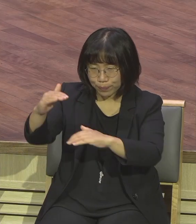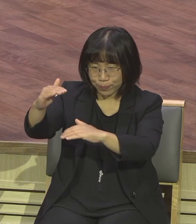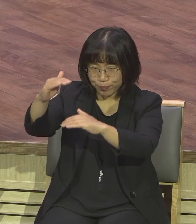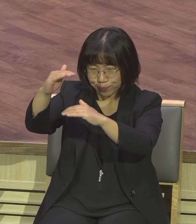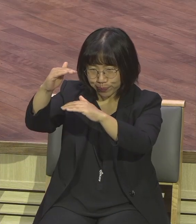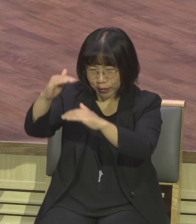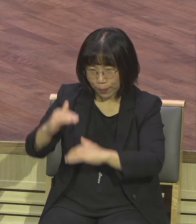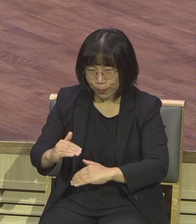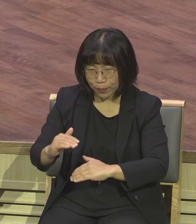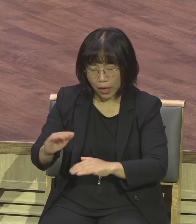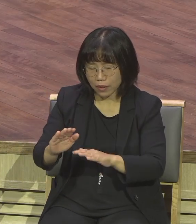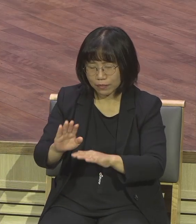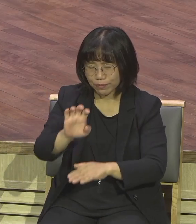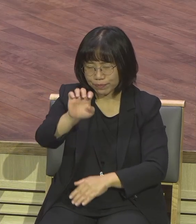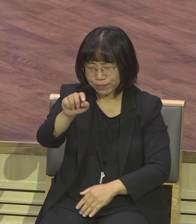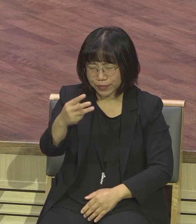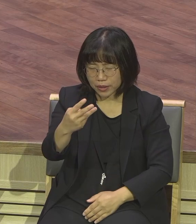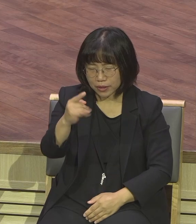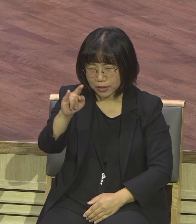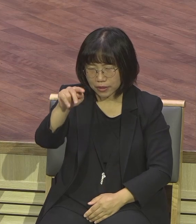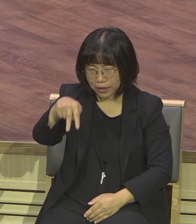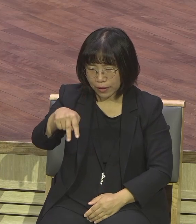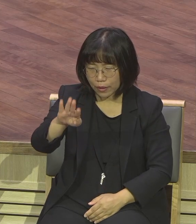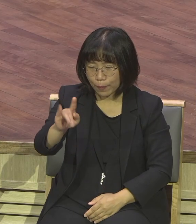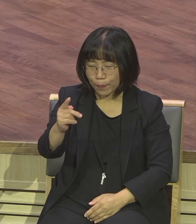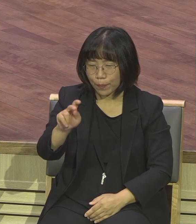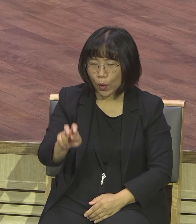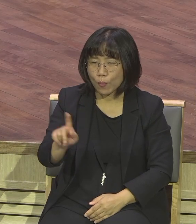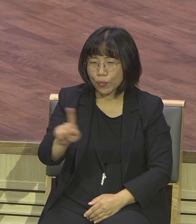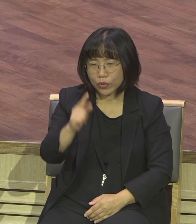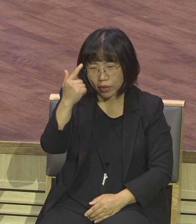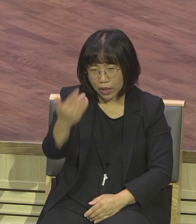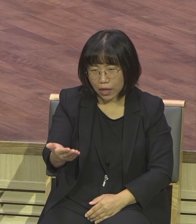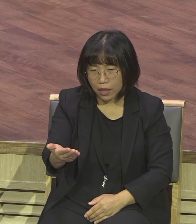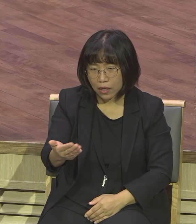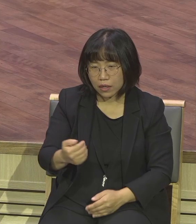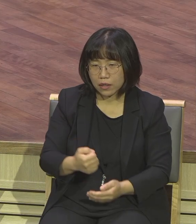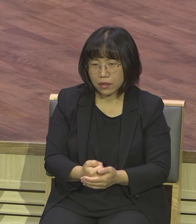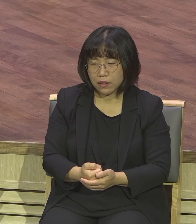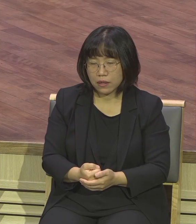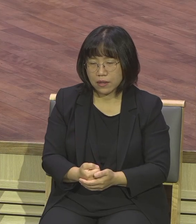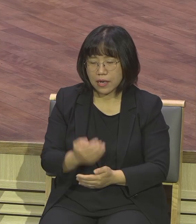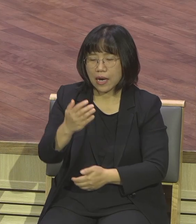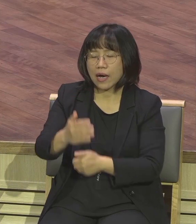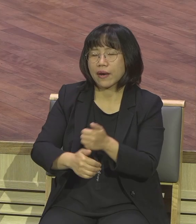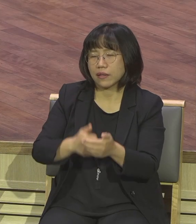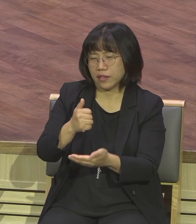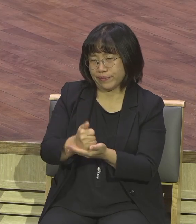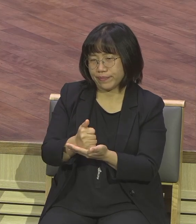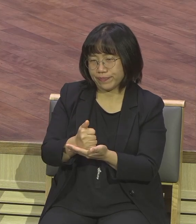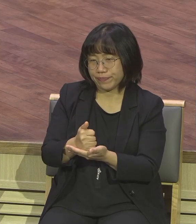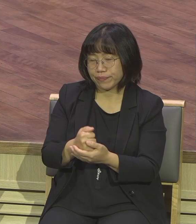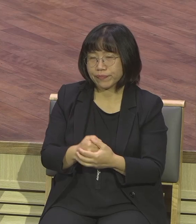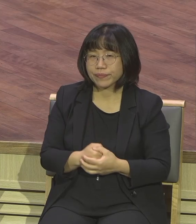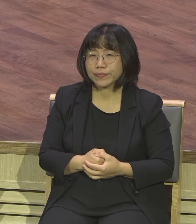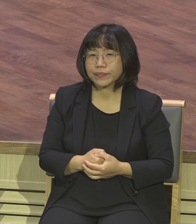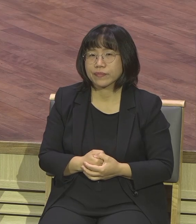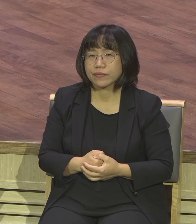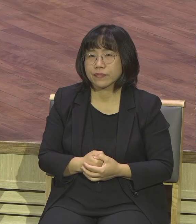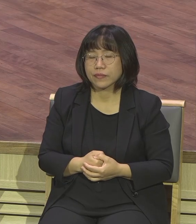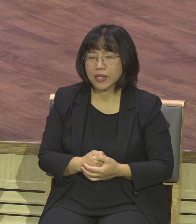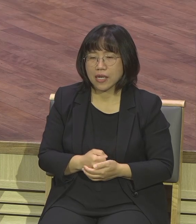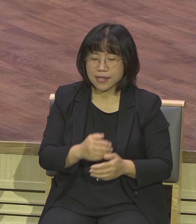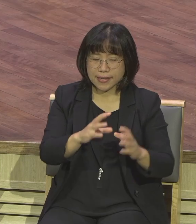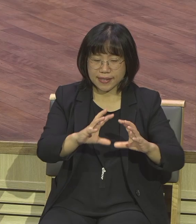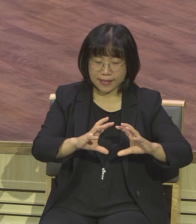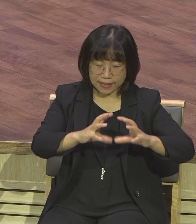뭐요? 이게 뭐요? 하나님이라고 선포하고 있잖아요. 경제가 무슨 다른 무슨 세상적인 방법 무슨 계획을